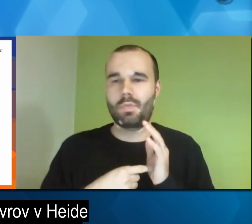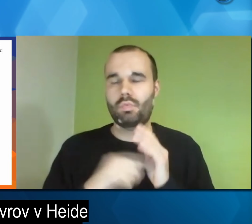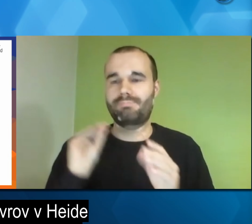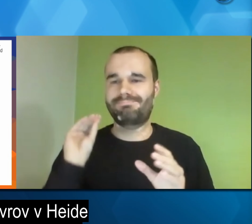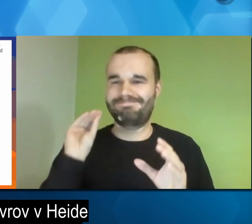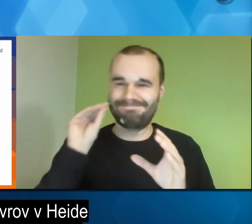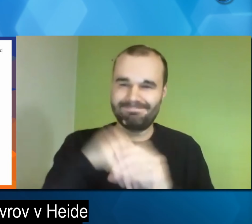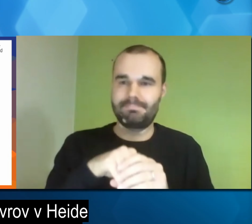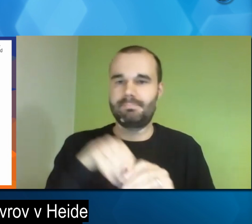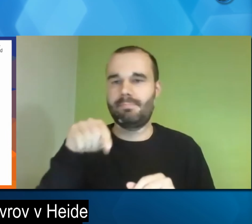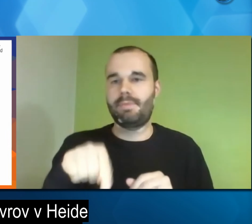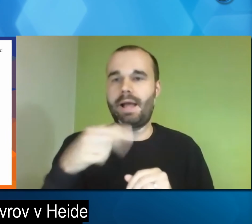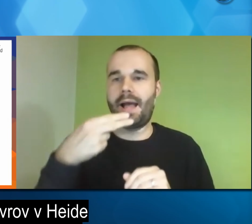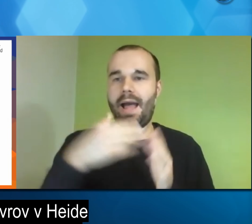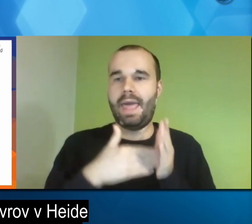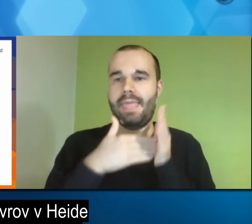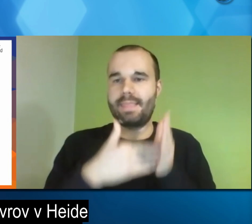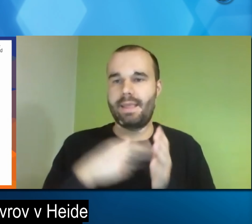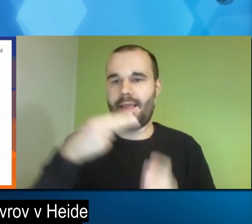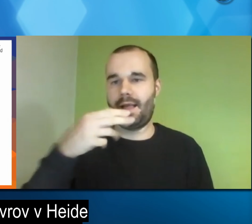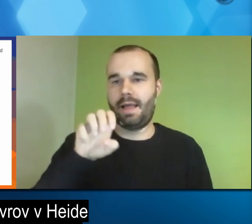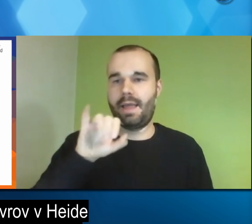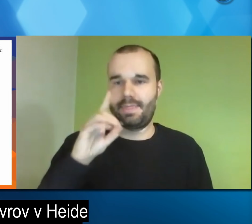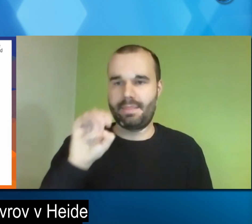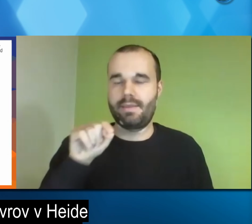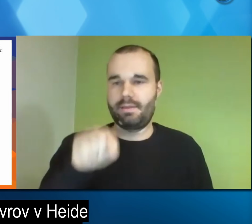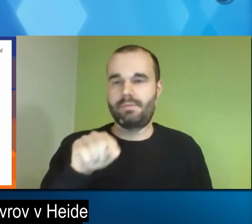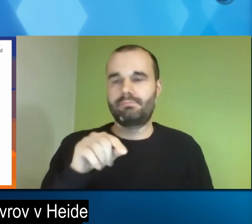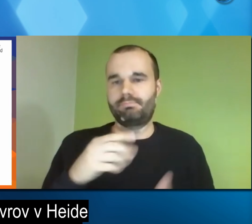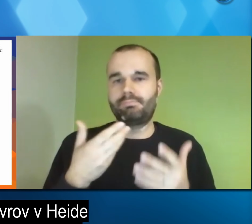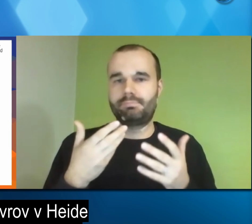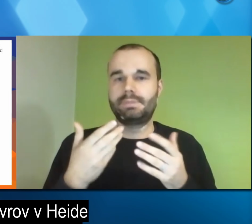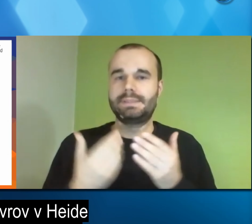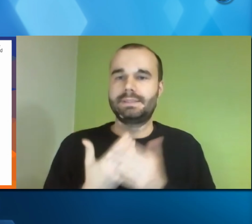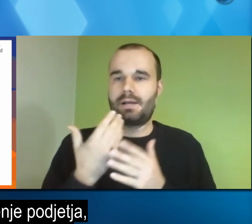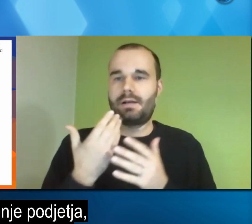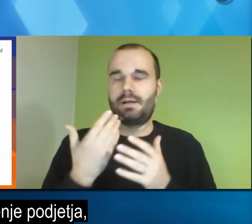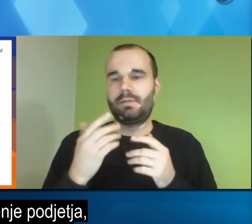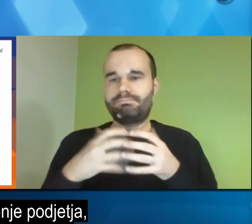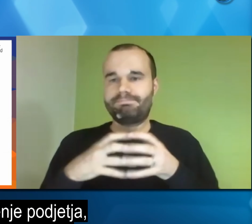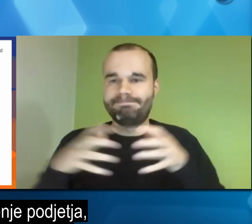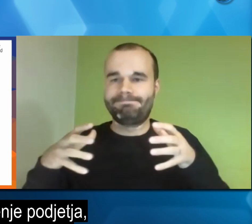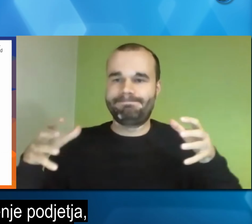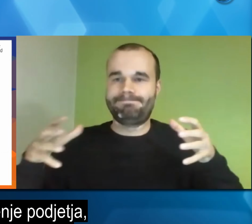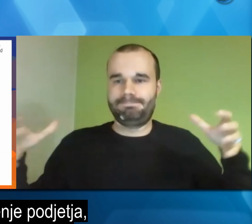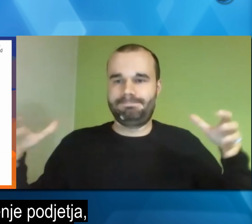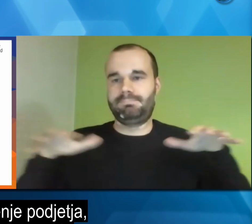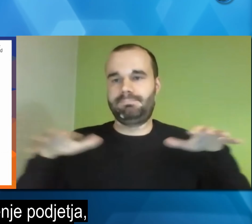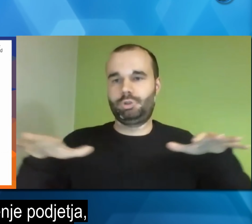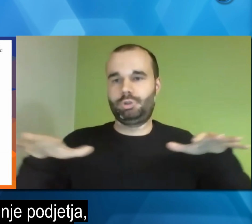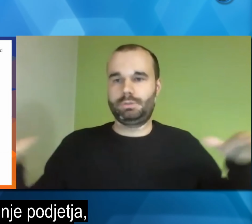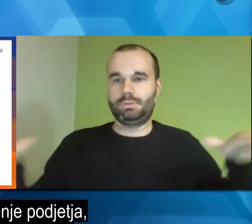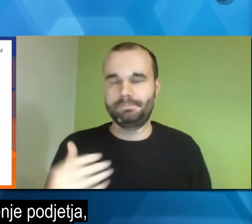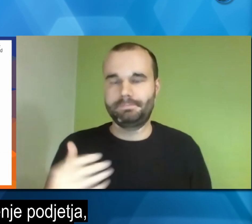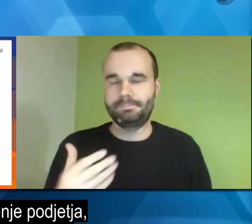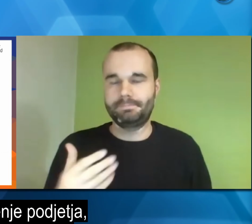12 milijonov evrov vložila v Hajde oziroma ustanovo v Hajdeju za rast